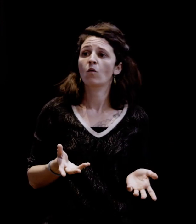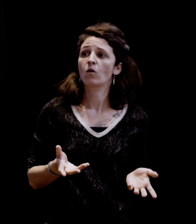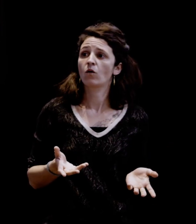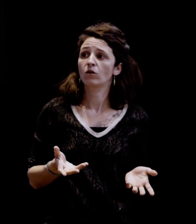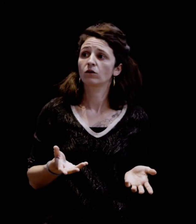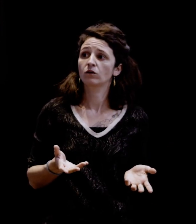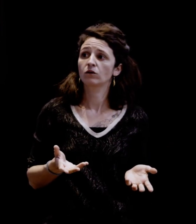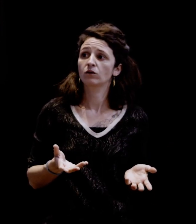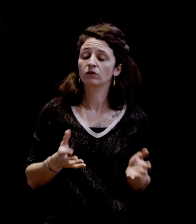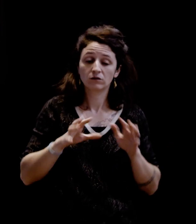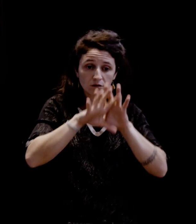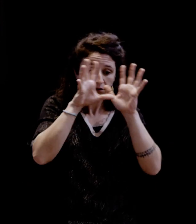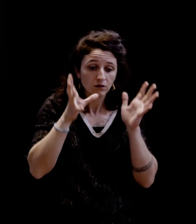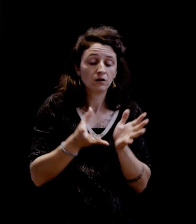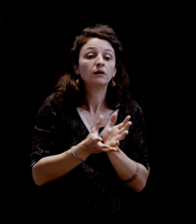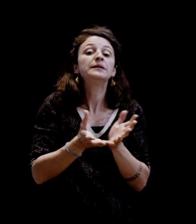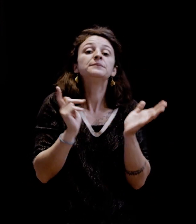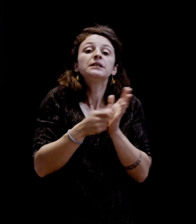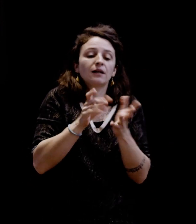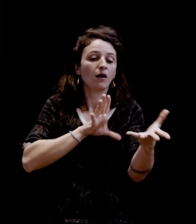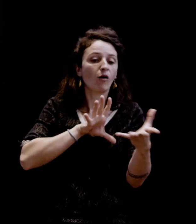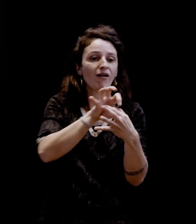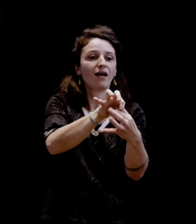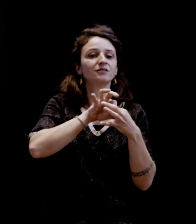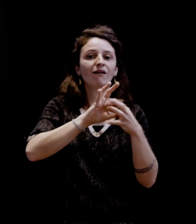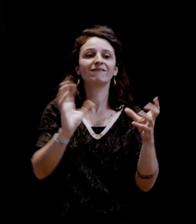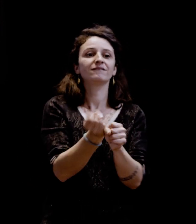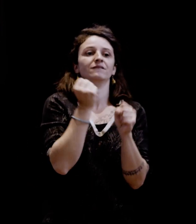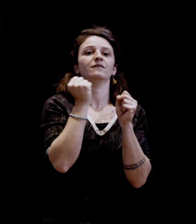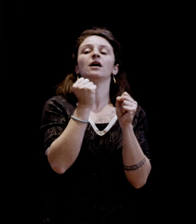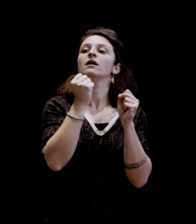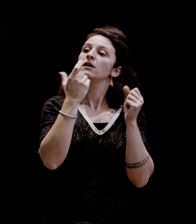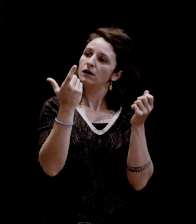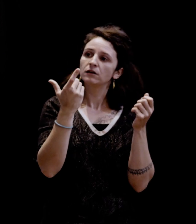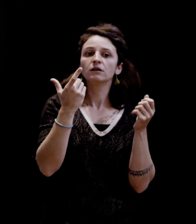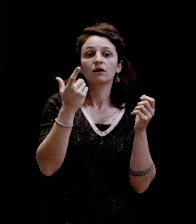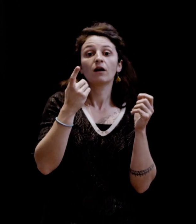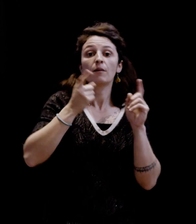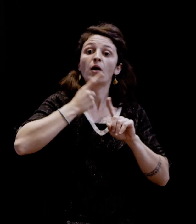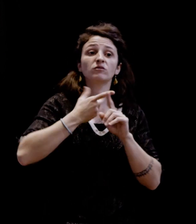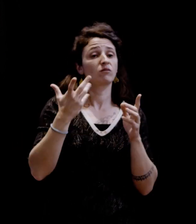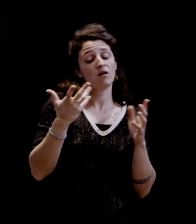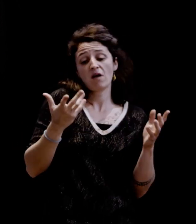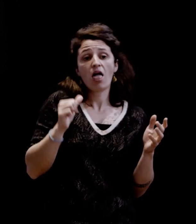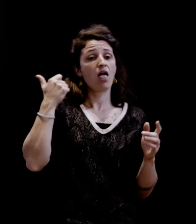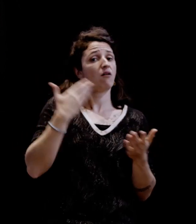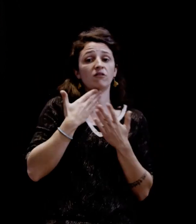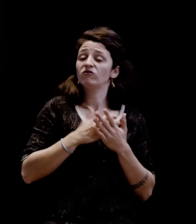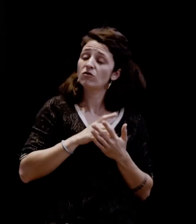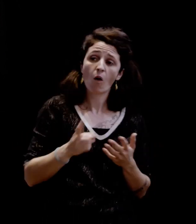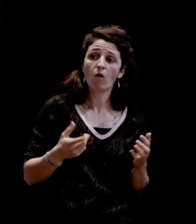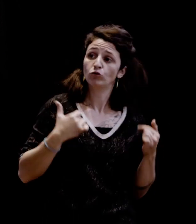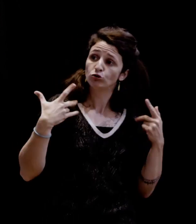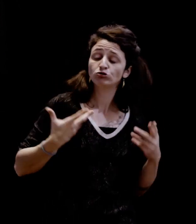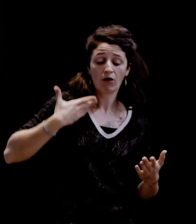Et quand on arrive à créer cette relation, c'est là. Et parfois, ça passe par plusieurs rendez-vous où on fait rien. Mais en fait, on fait pas rien.